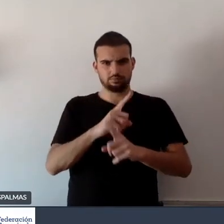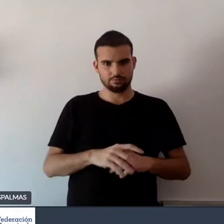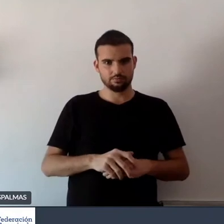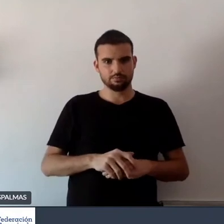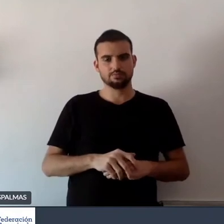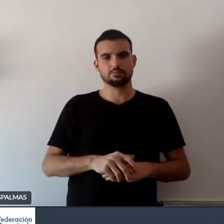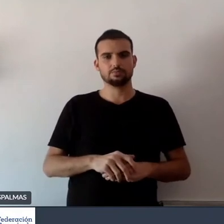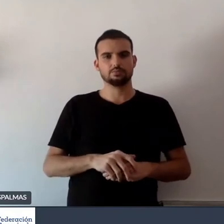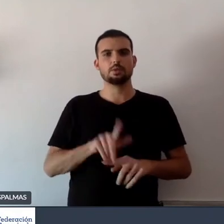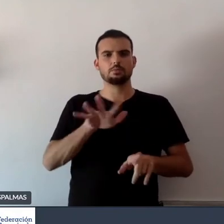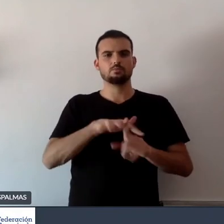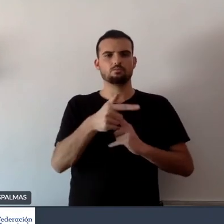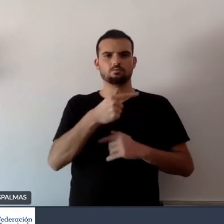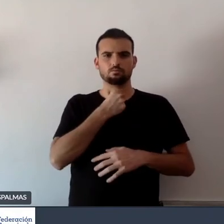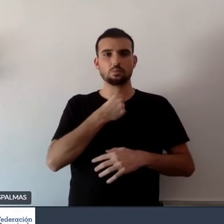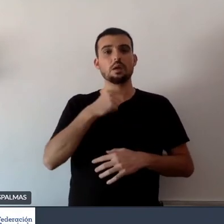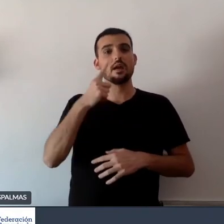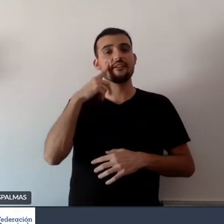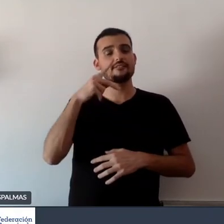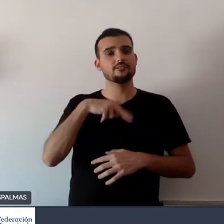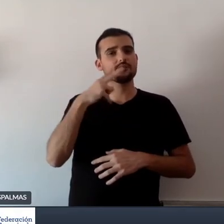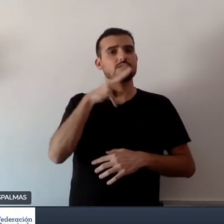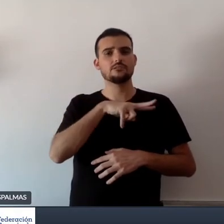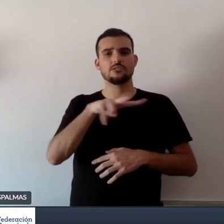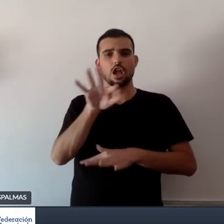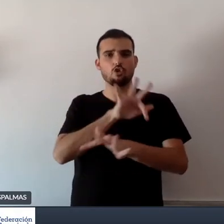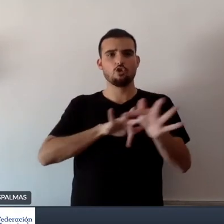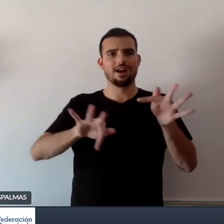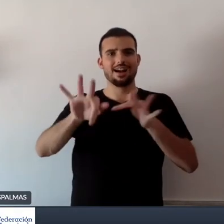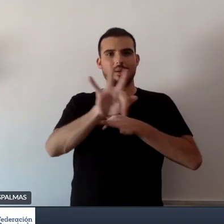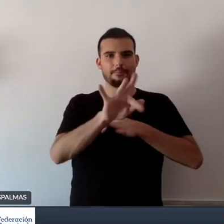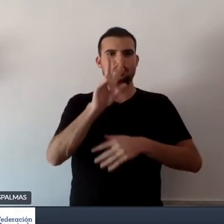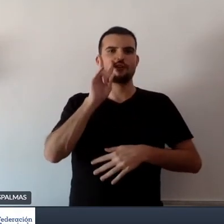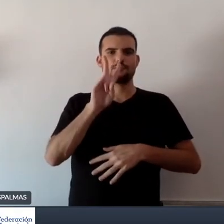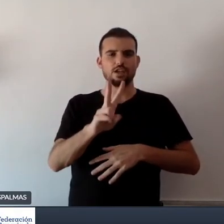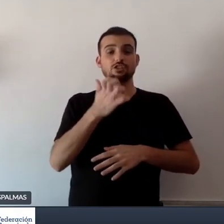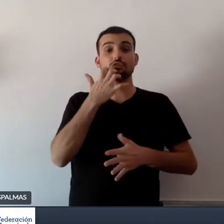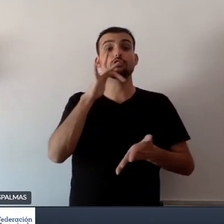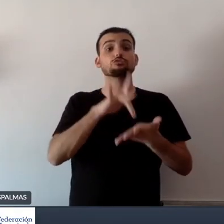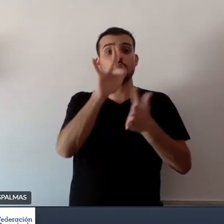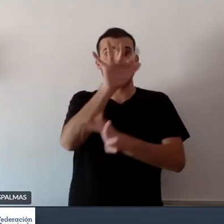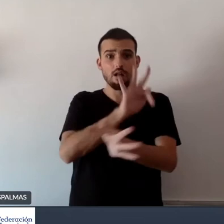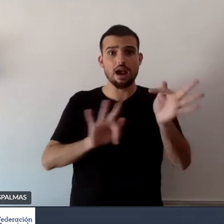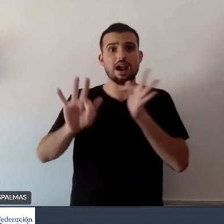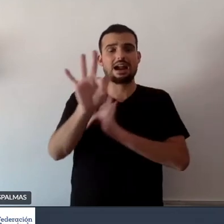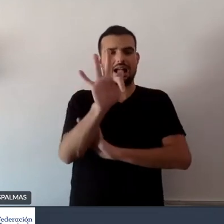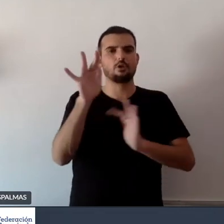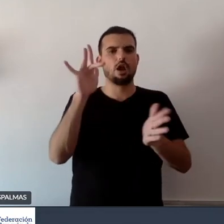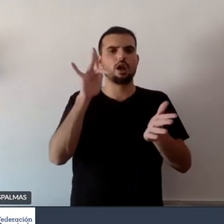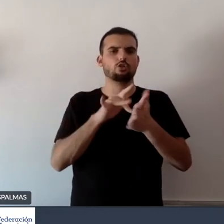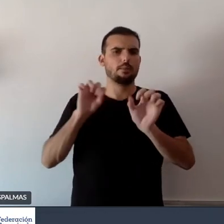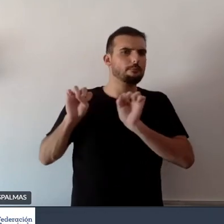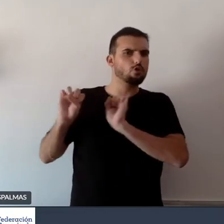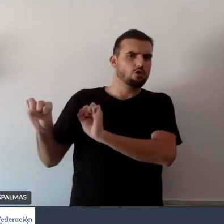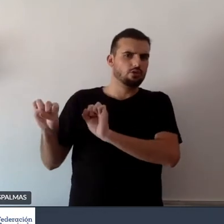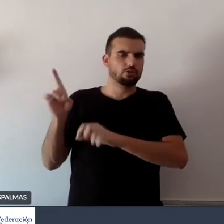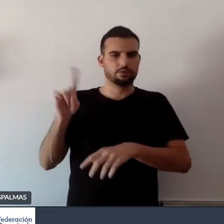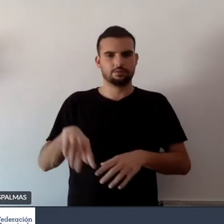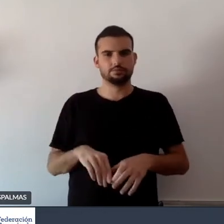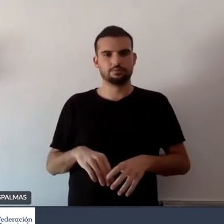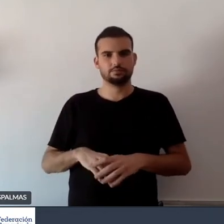situación. Aquí lo que está leyendo es que hay un cambio. En el momento en el que lee el cambio, lo que hace es bloquear a Dylan Ennis.